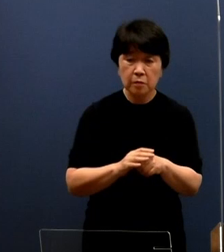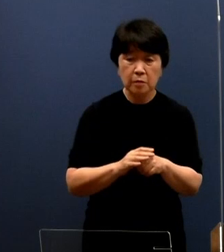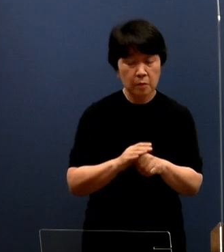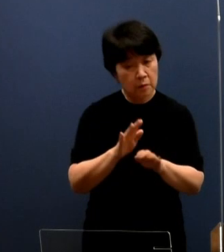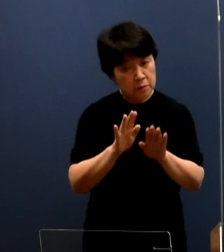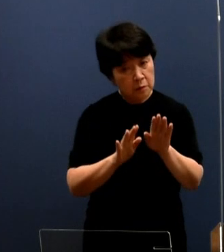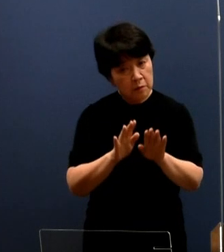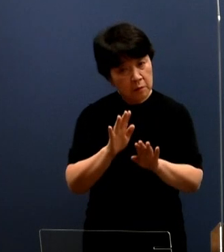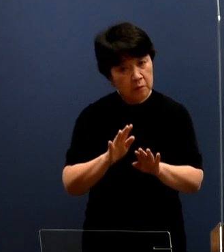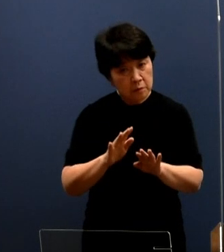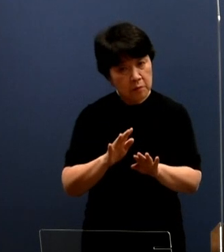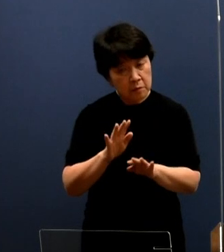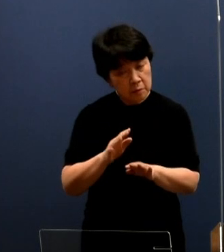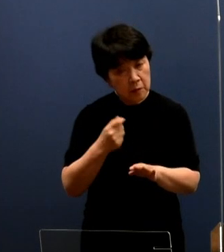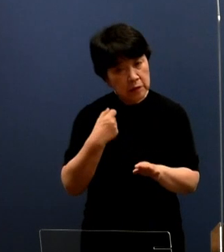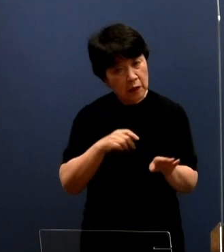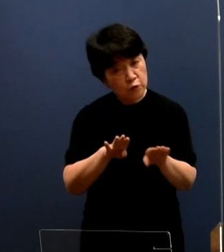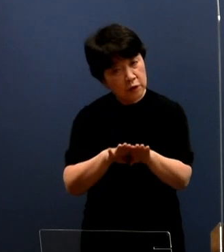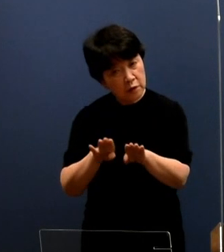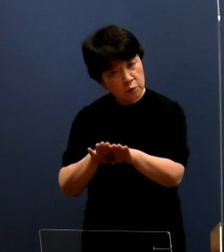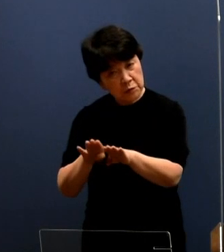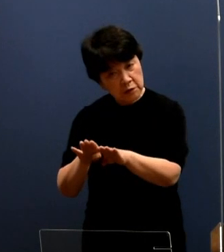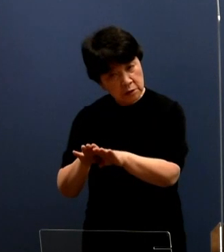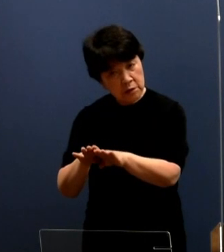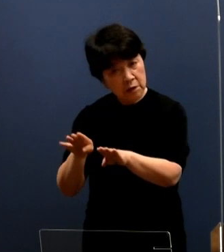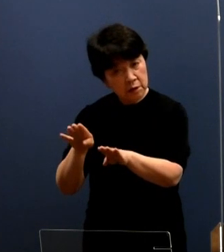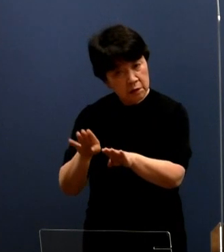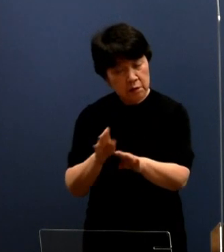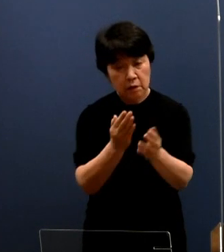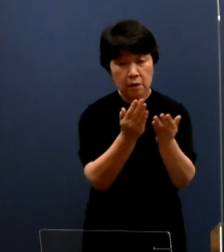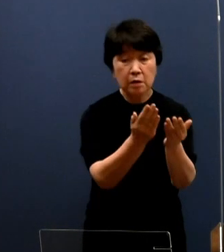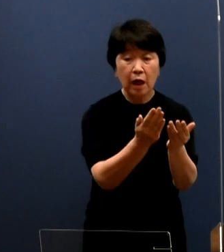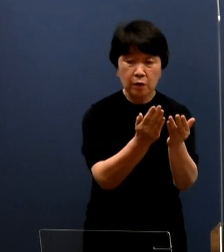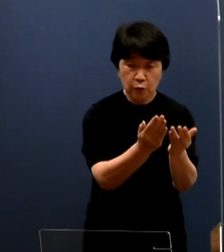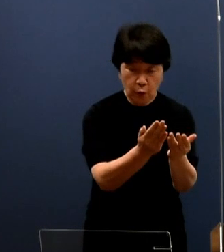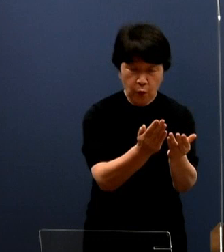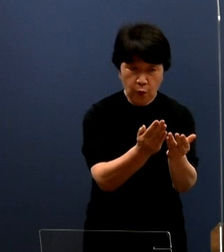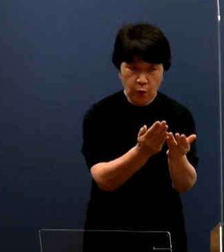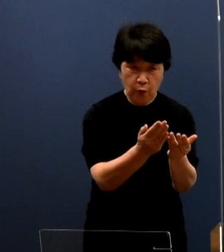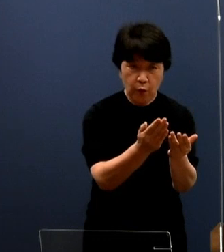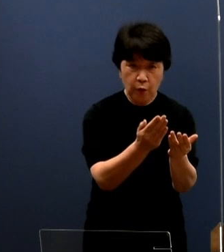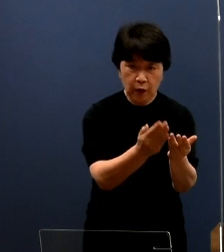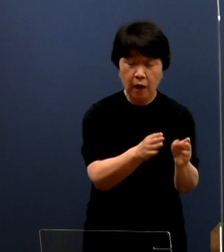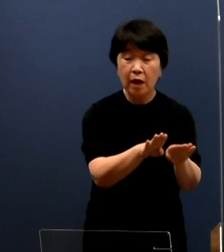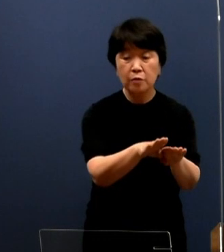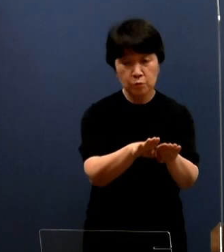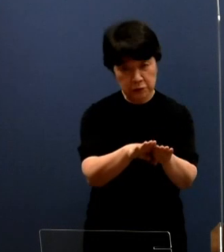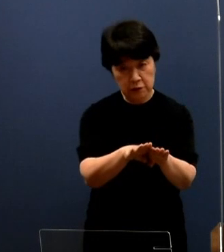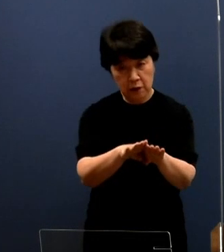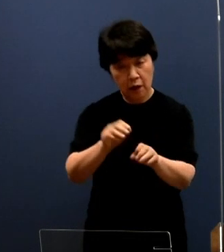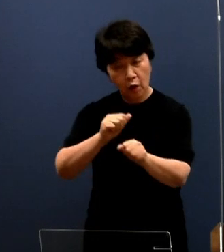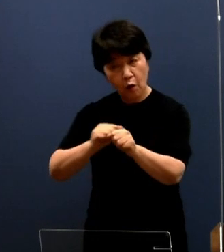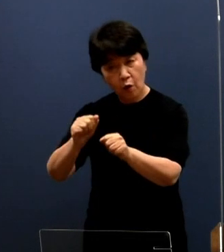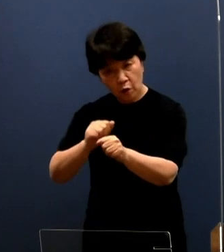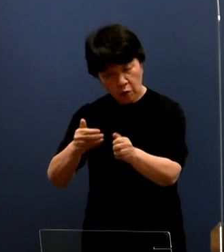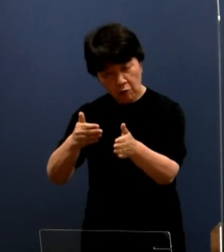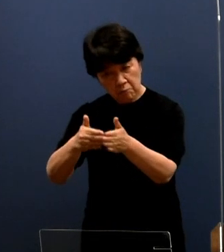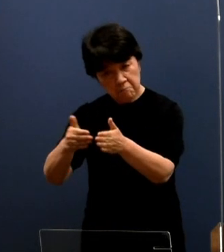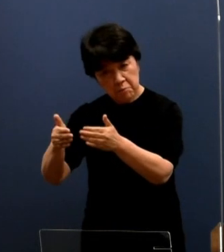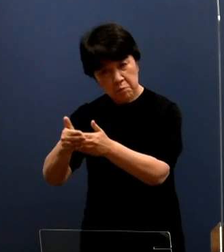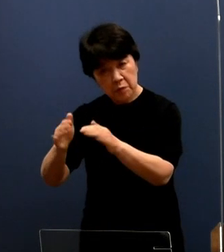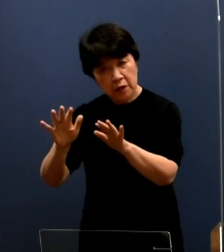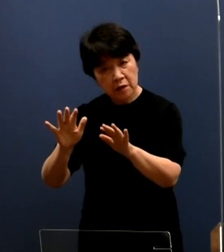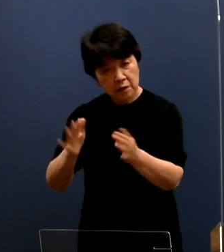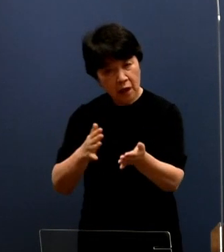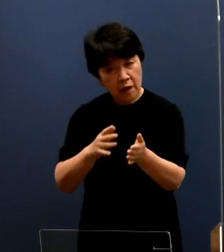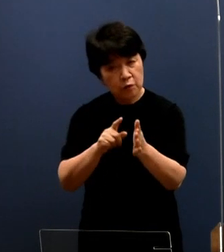んですけれども、夏休みになっても学校は閉じる一方で行動制限はない夏休みになる中で、県内の感染状況をどのように推移